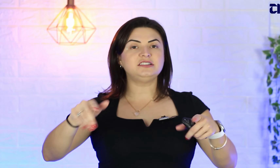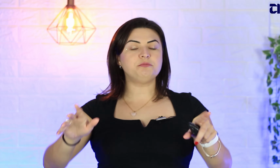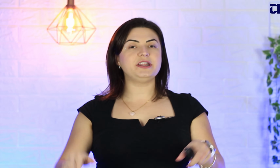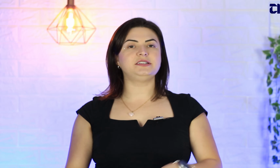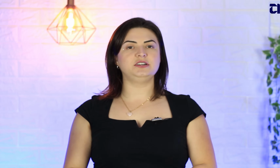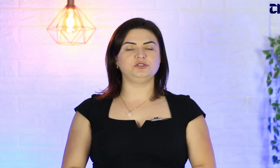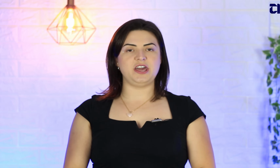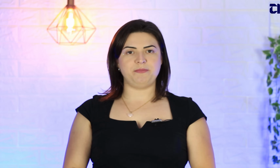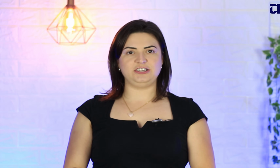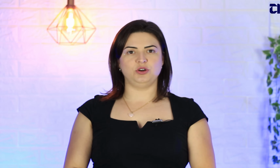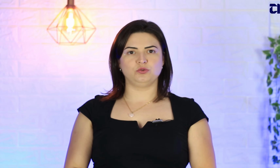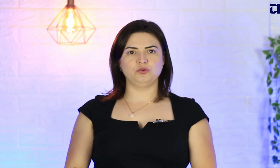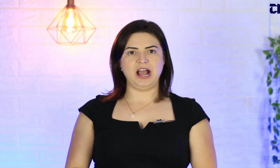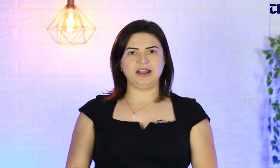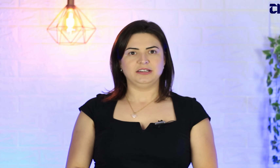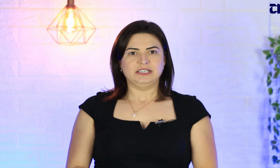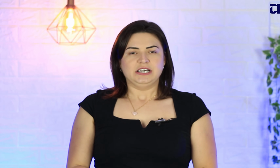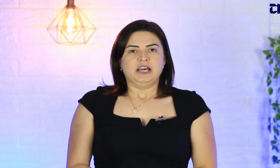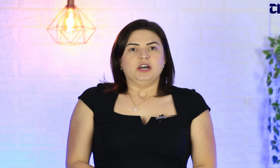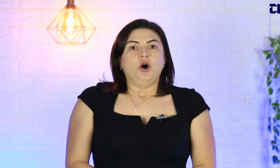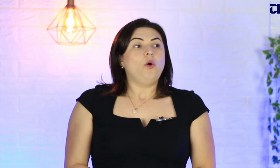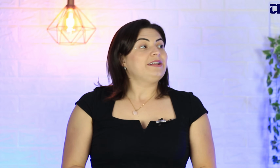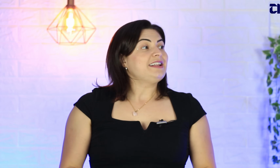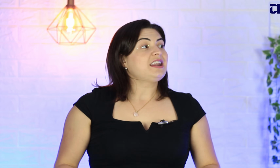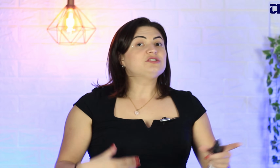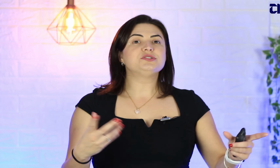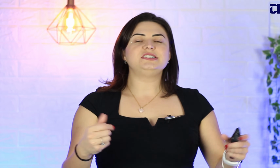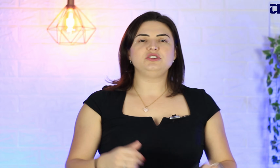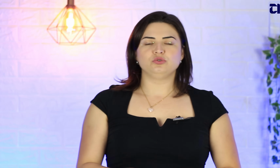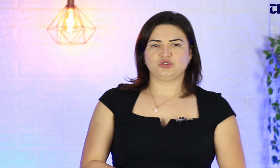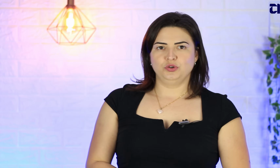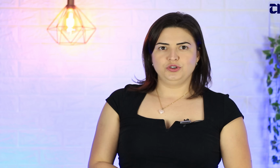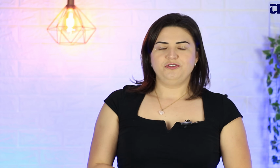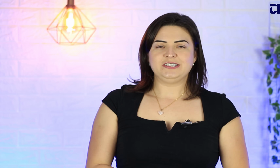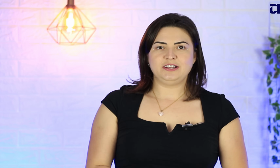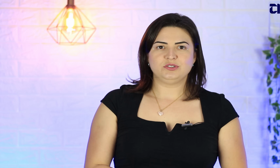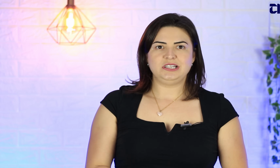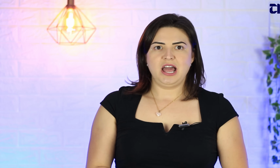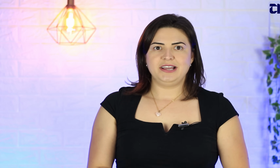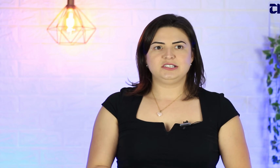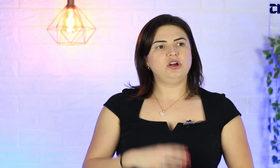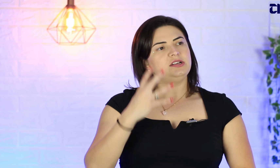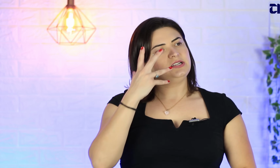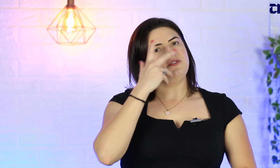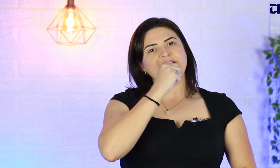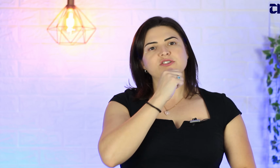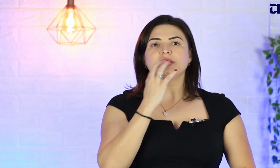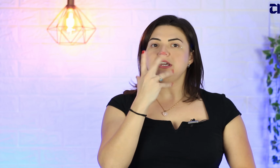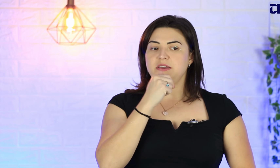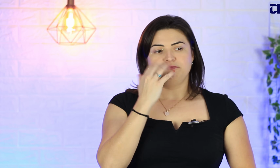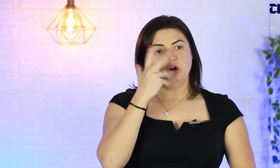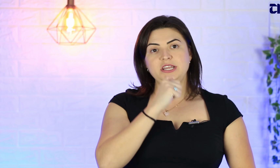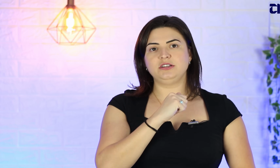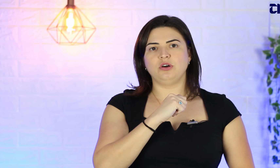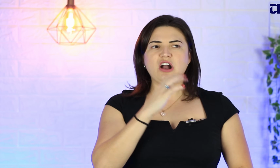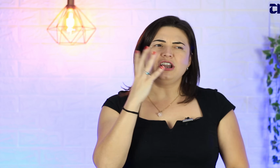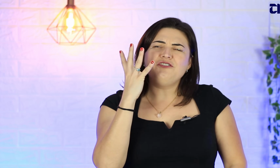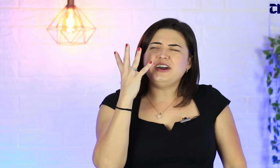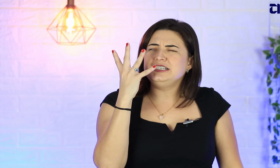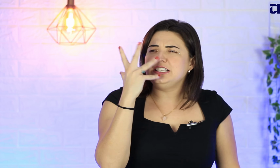está interpretando, de repente, em algum lugar. Ou até traduzindo um surdo fazendo os sinais. Nossa! Ele faz isso aqui. Bonito! Agora, ele faz